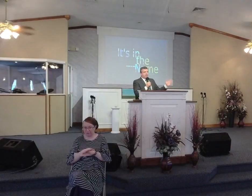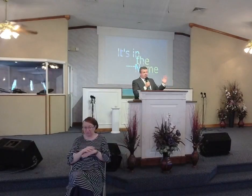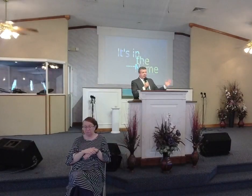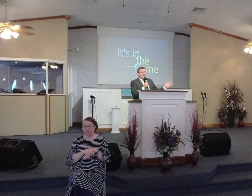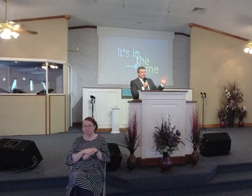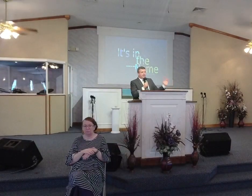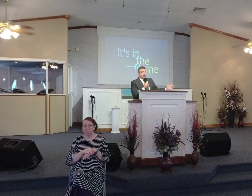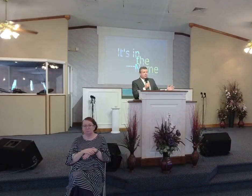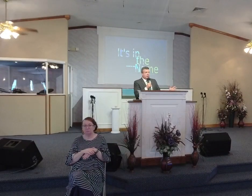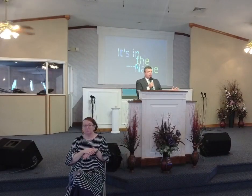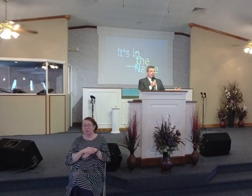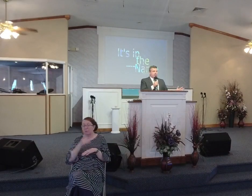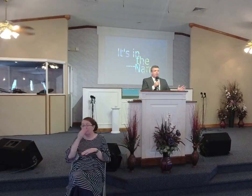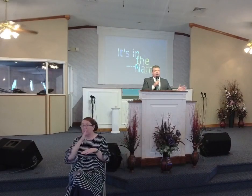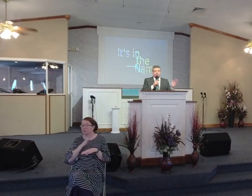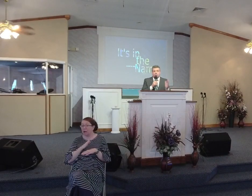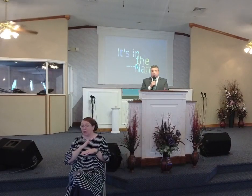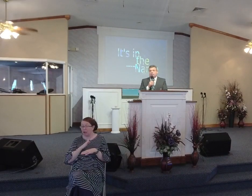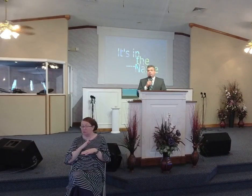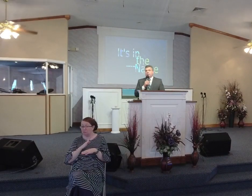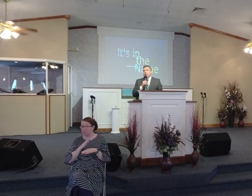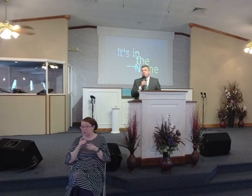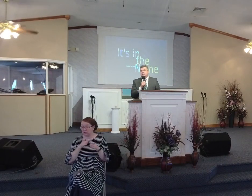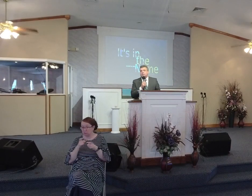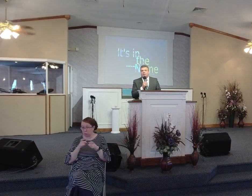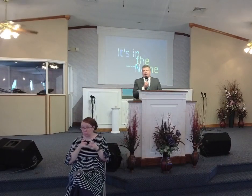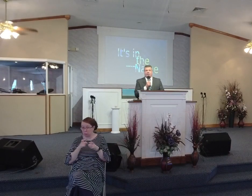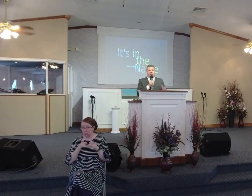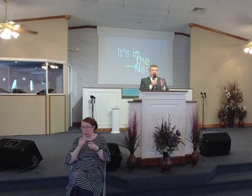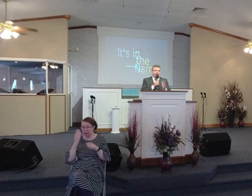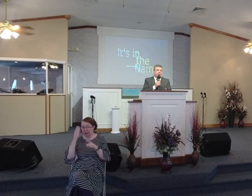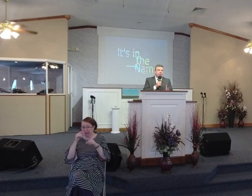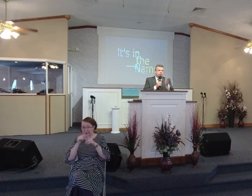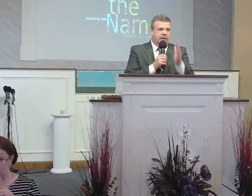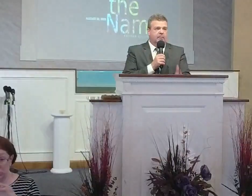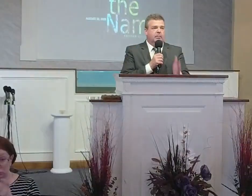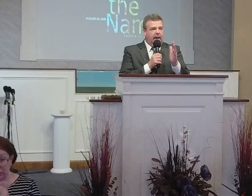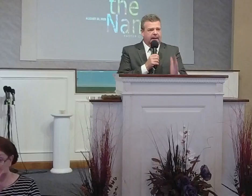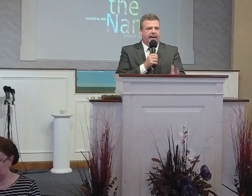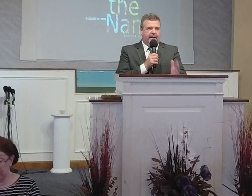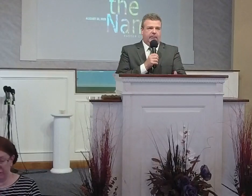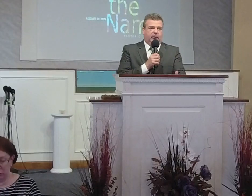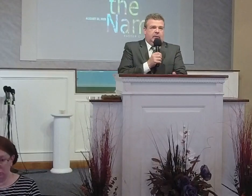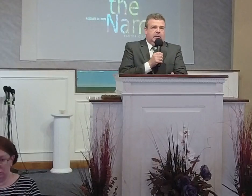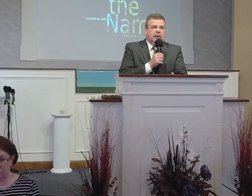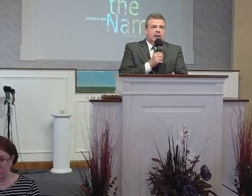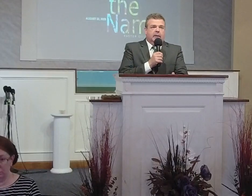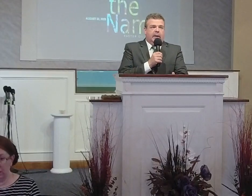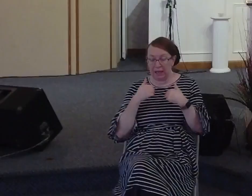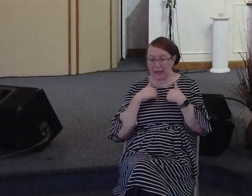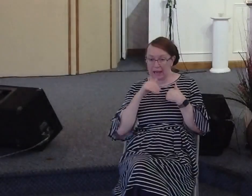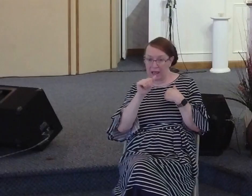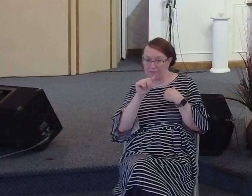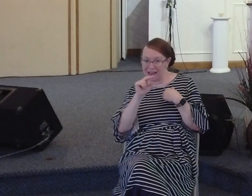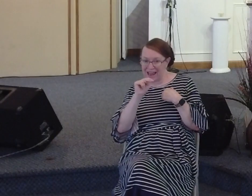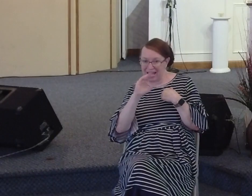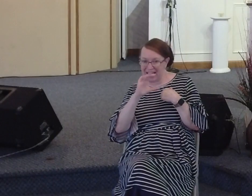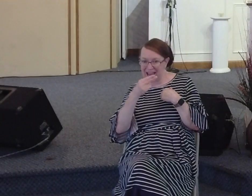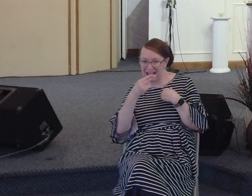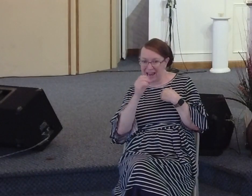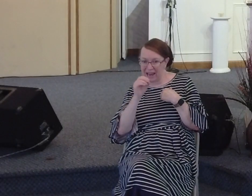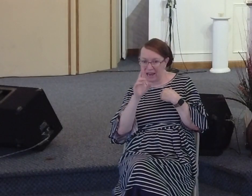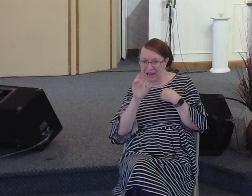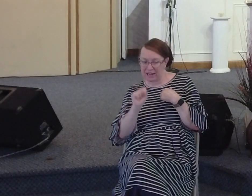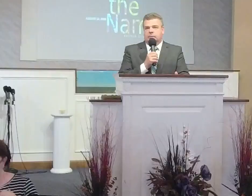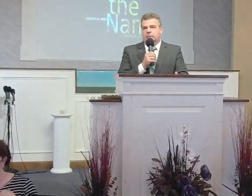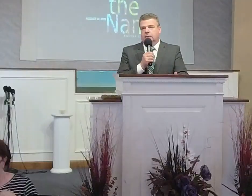pero al final del día yo sé que Dios tiene el control y que su palabra nunca cambia. Entonces yo tengo anclas en mi